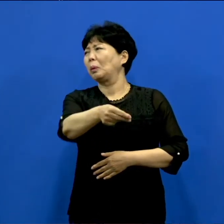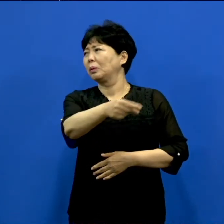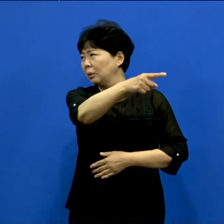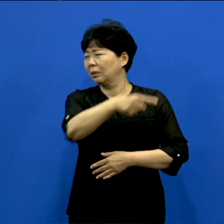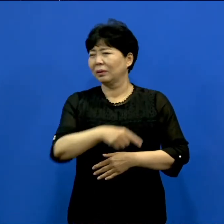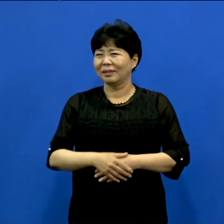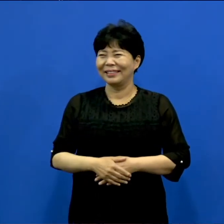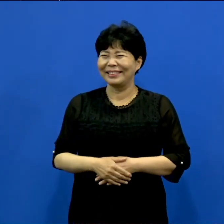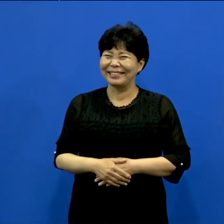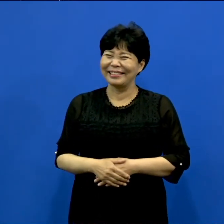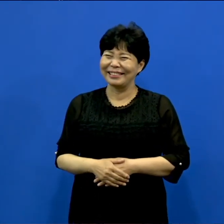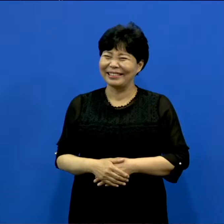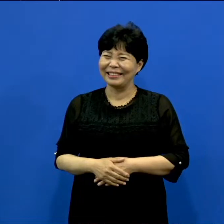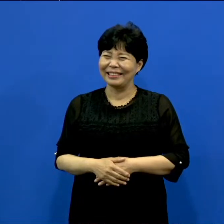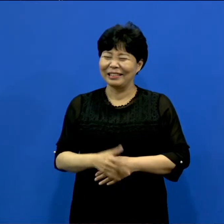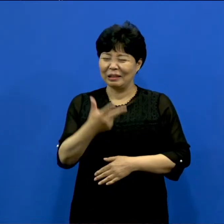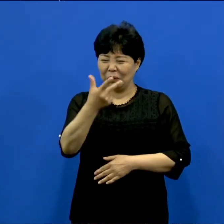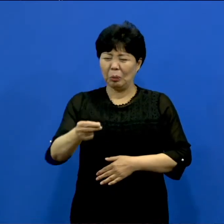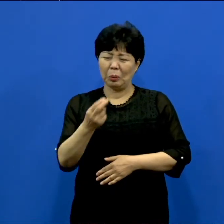그 떡국 냄새예요.